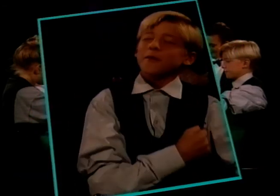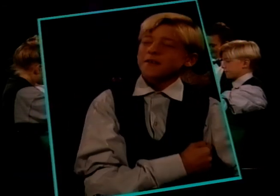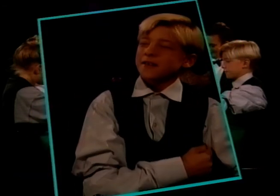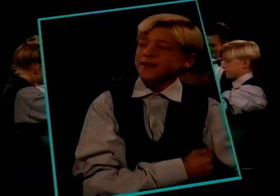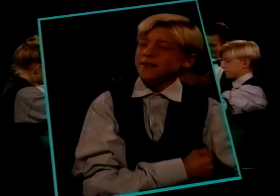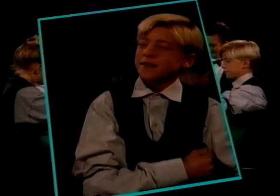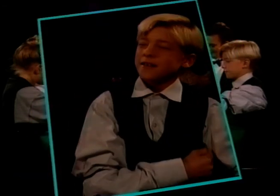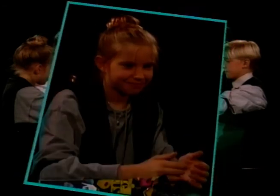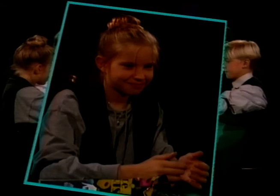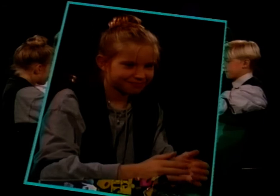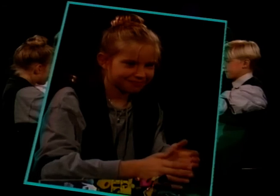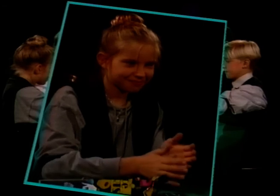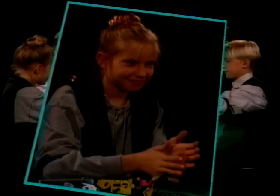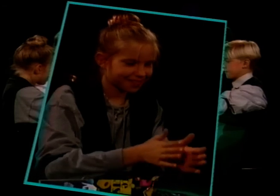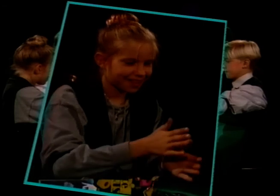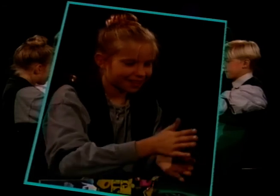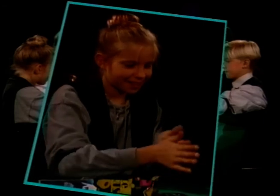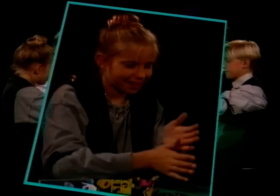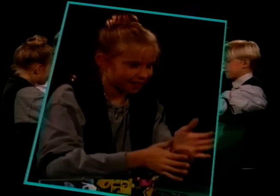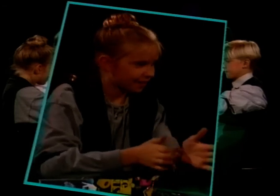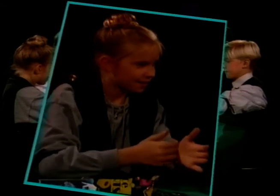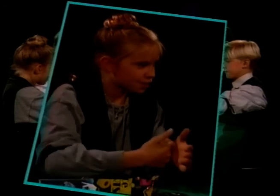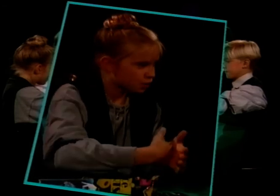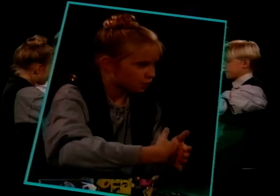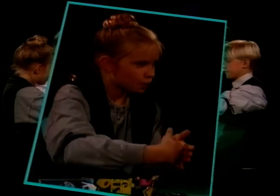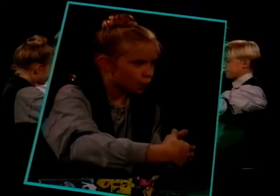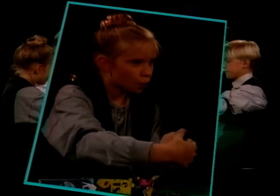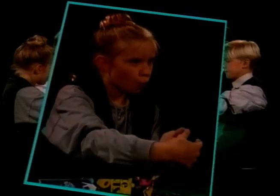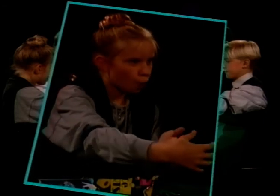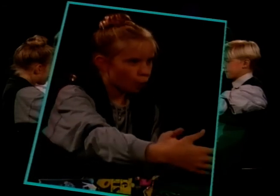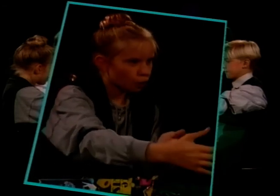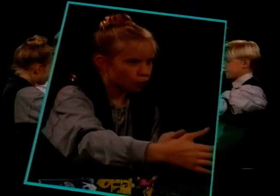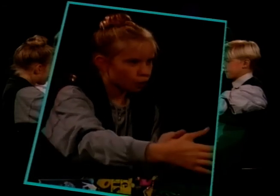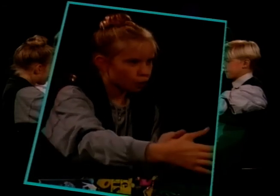Thank you.